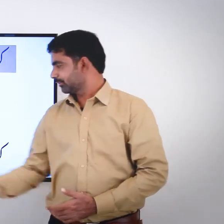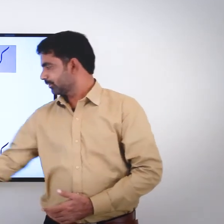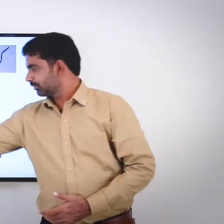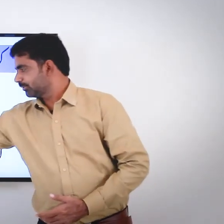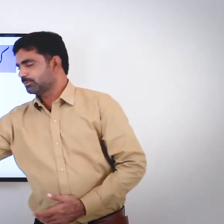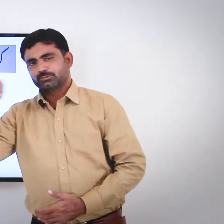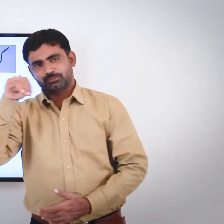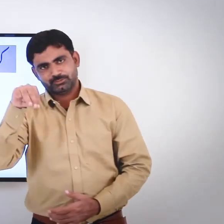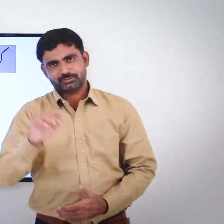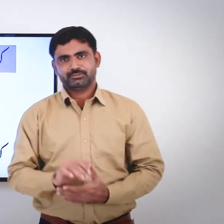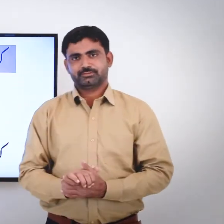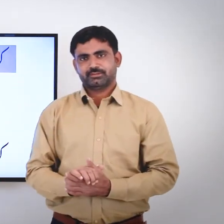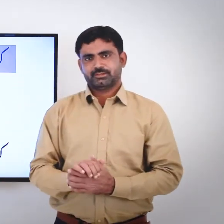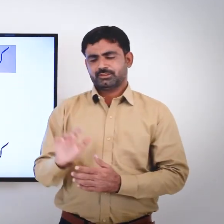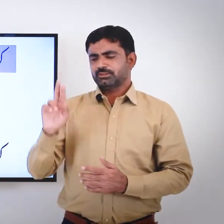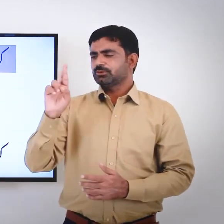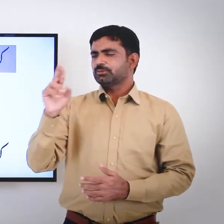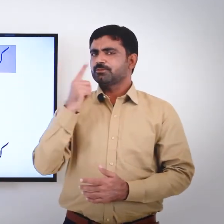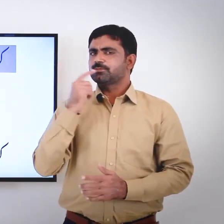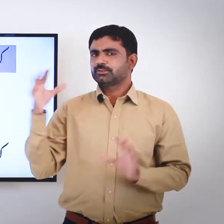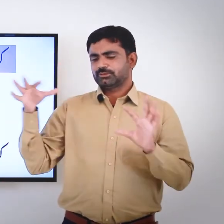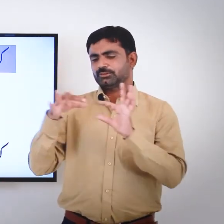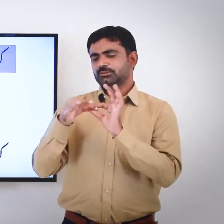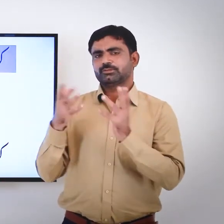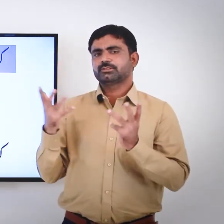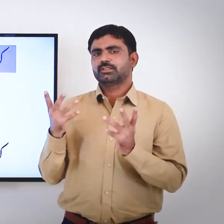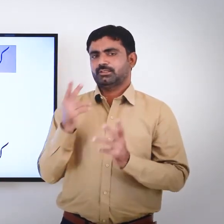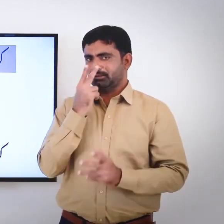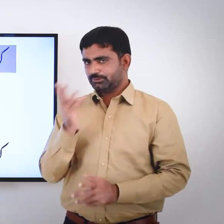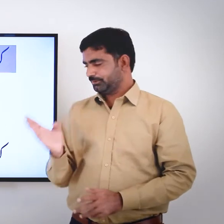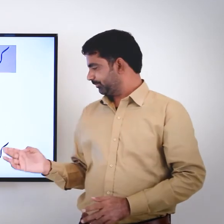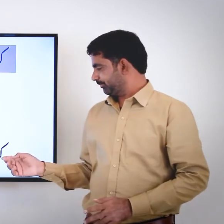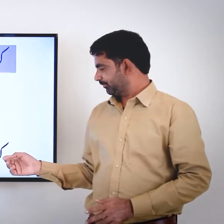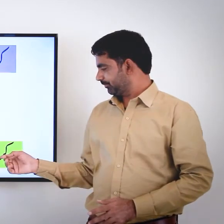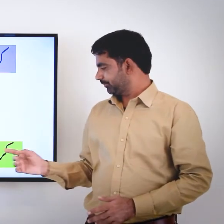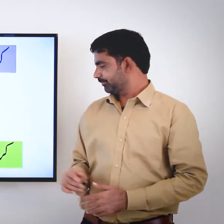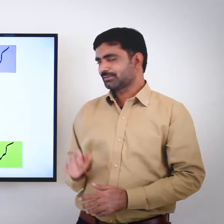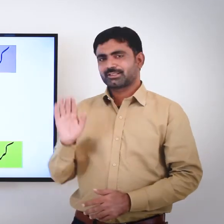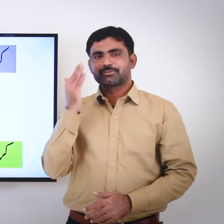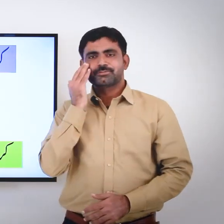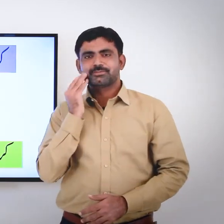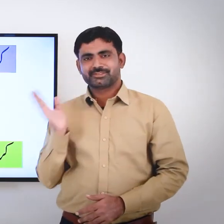اور میم۔ اب آپ ان سب حروف کے ساتھ رے کا حرف لگائیں گے۔ یہ